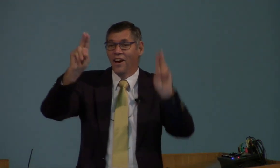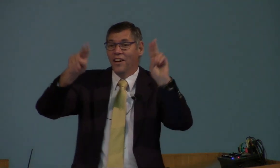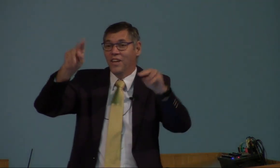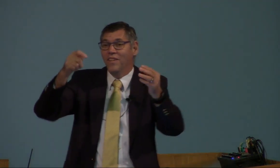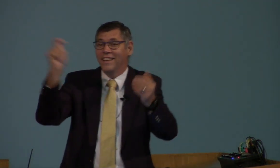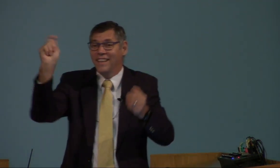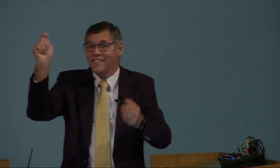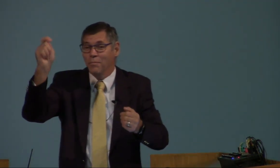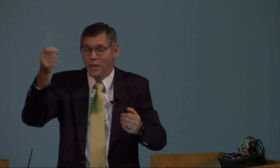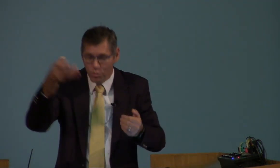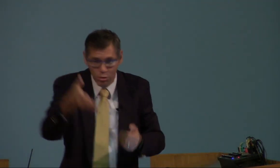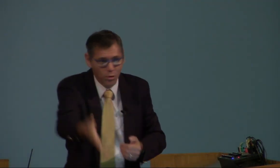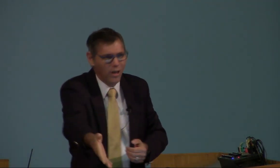Nuwe Testament so,